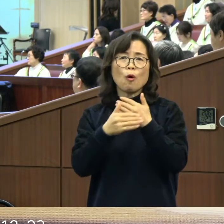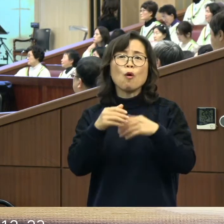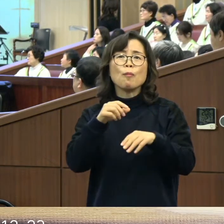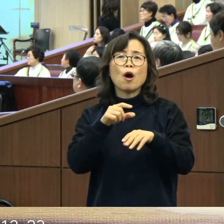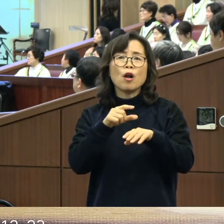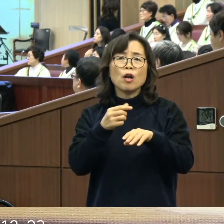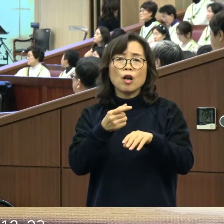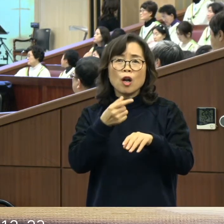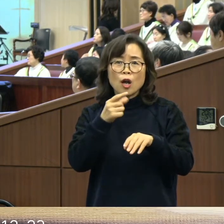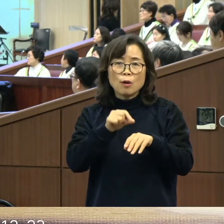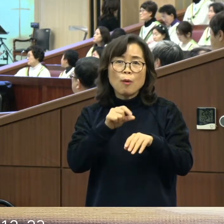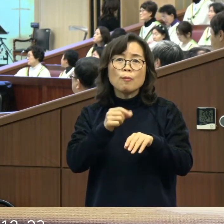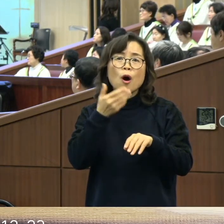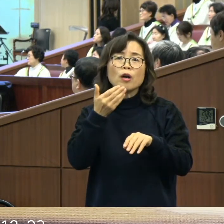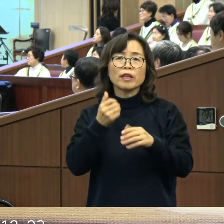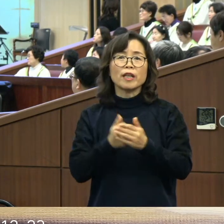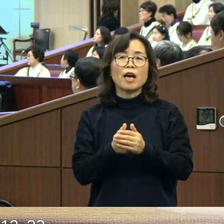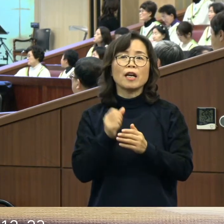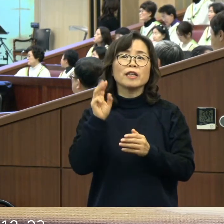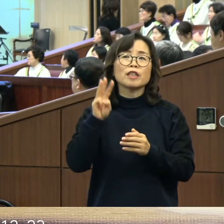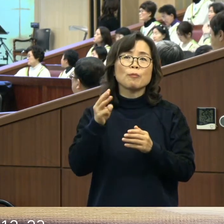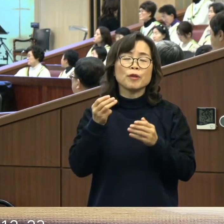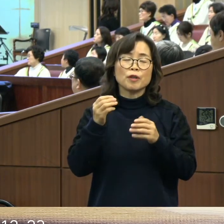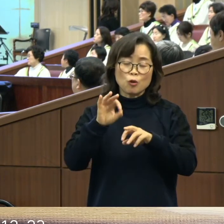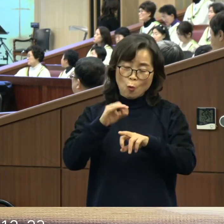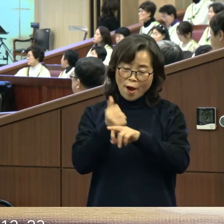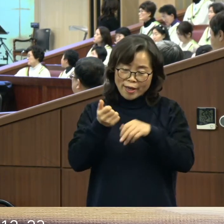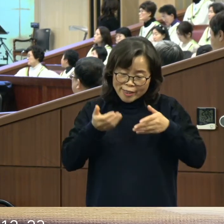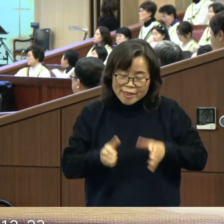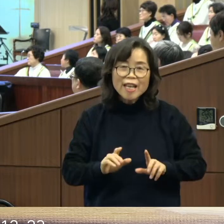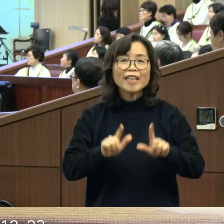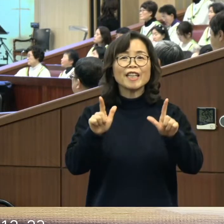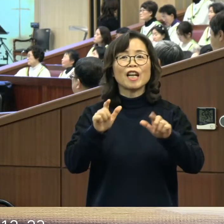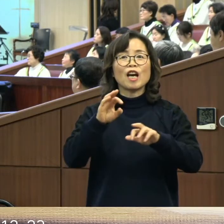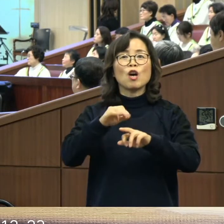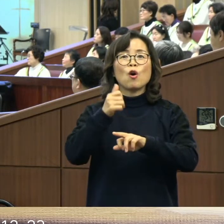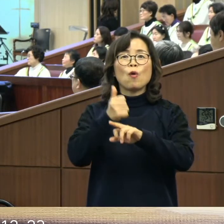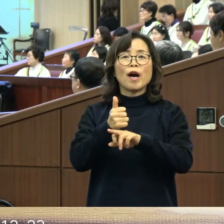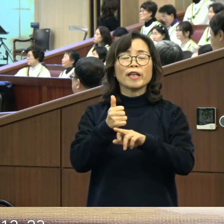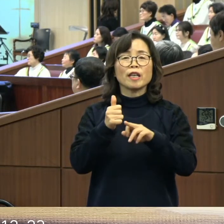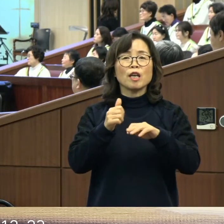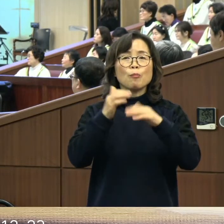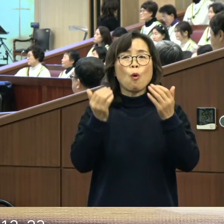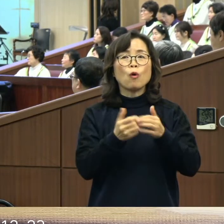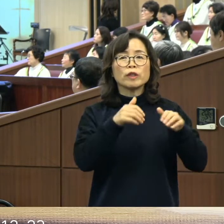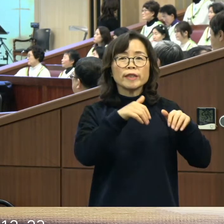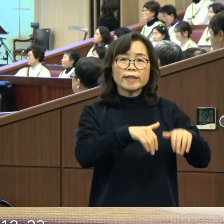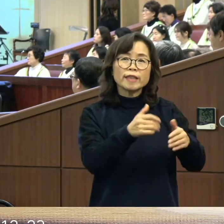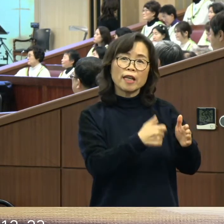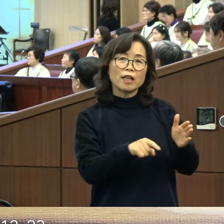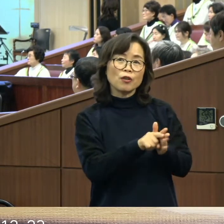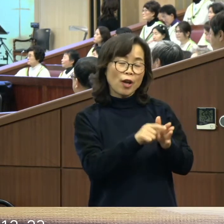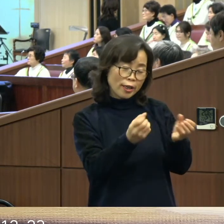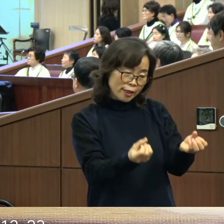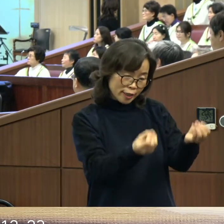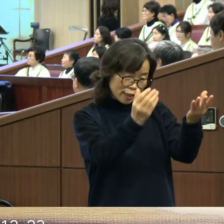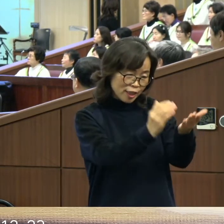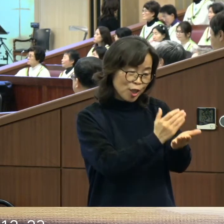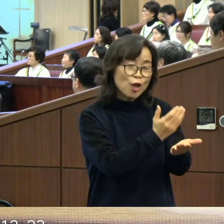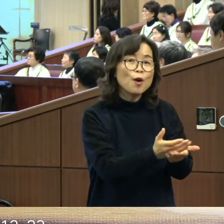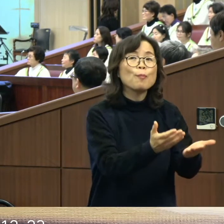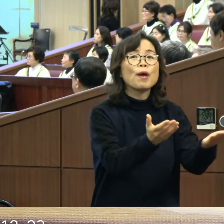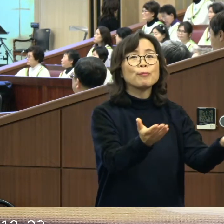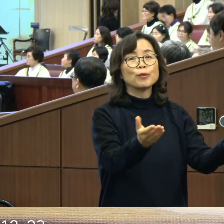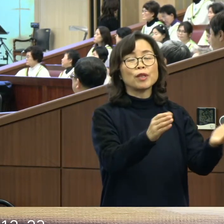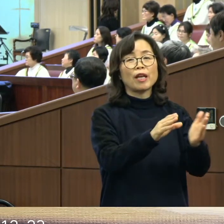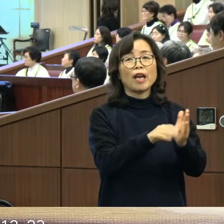하더니 제3일은 바로의 생일이라. 바로가 그의 모든 신하를 위하여 자치를